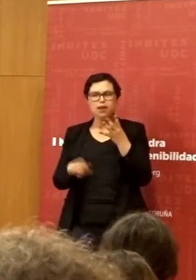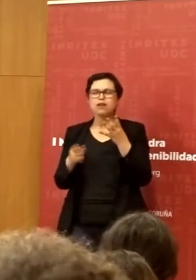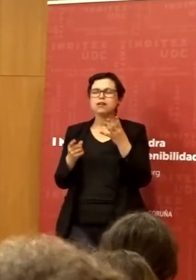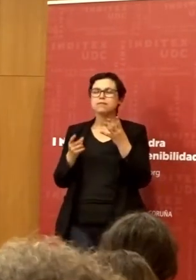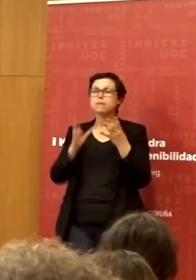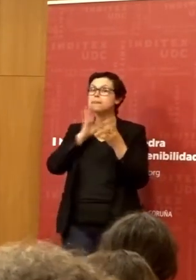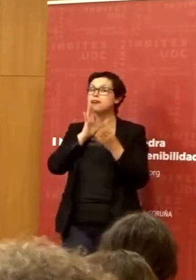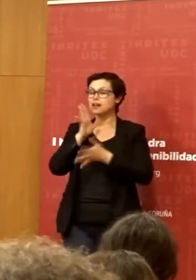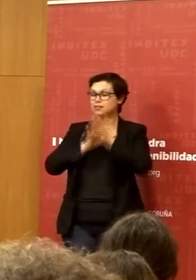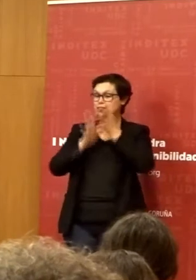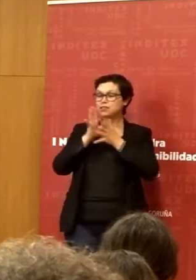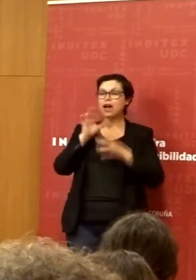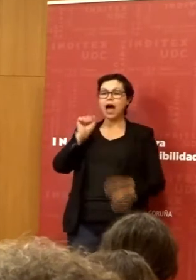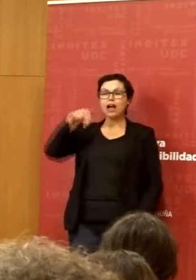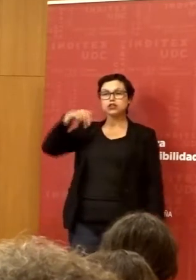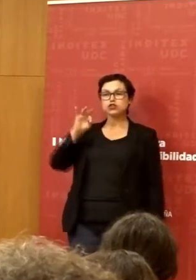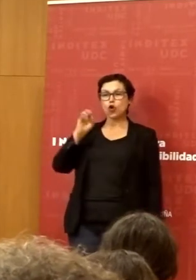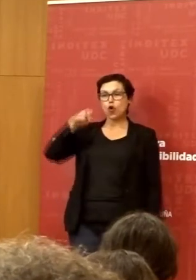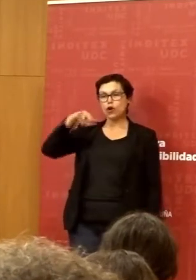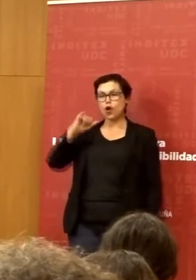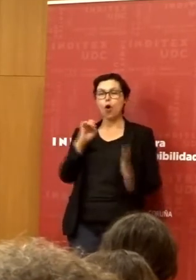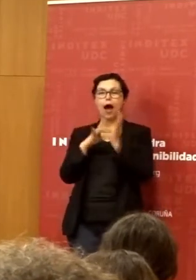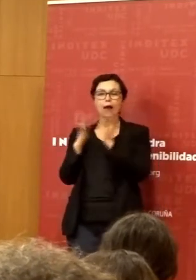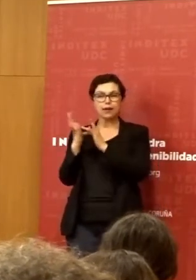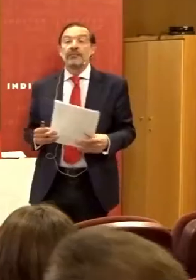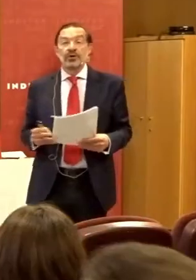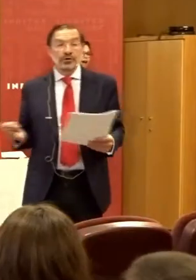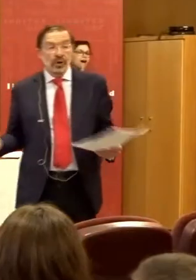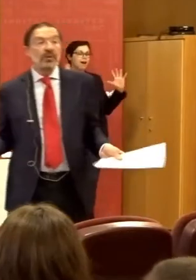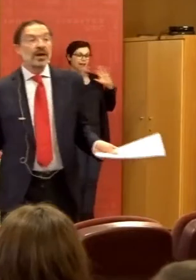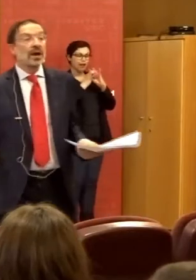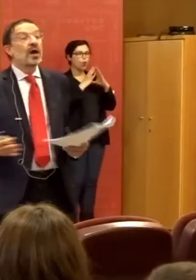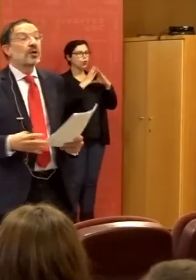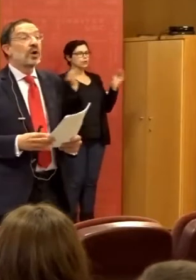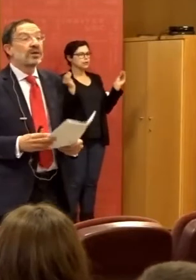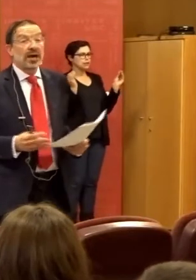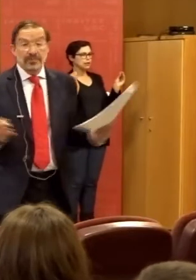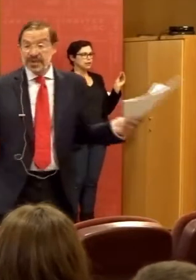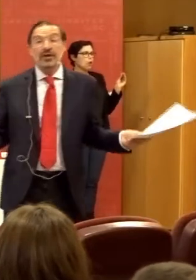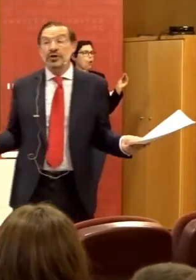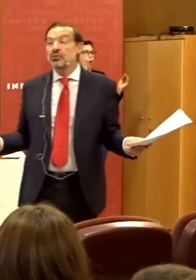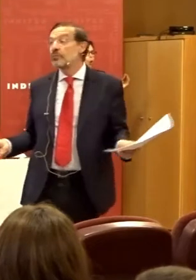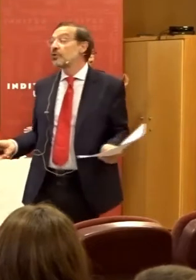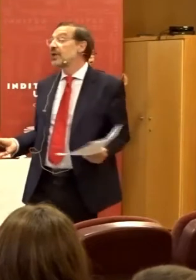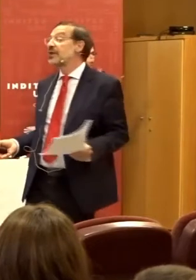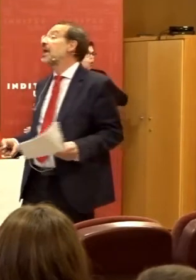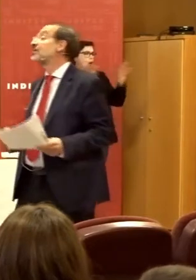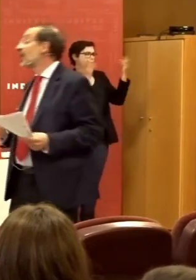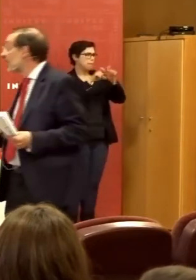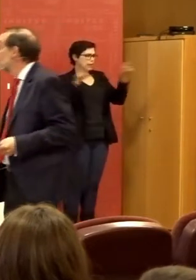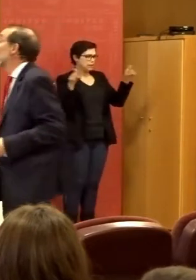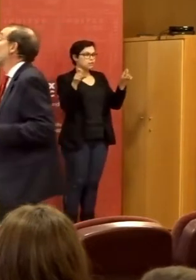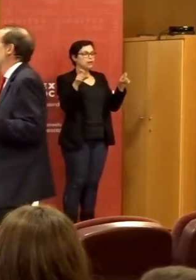hacía referencia antes don Antonio Abril y lo señalaba en relación con la universidad, pero se puede aplicar igualmente a la empresa. Creo que es muy importante